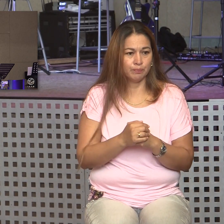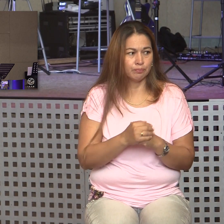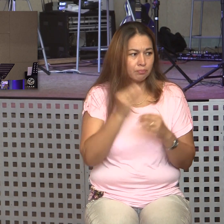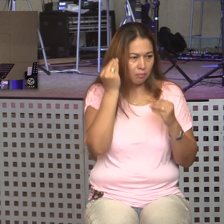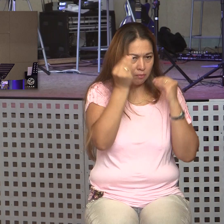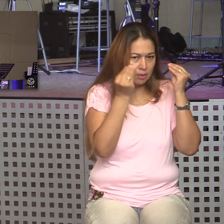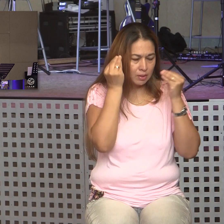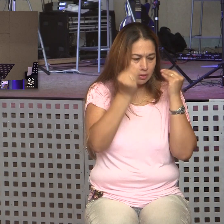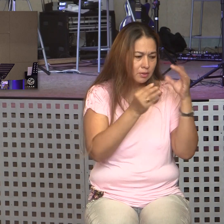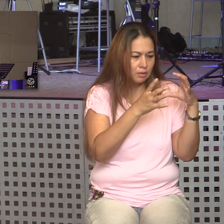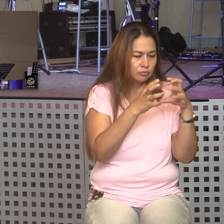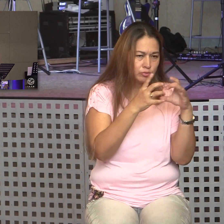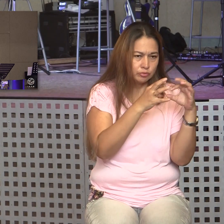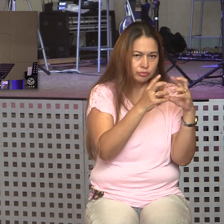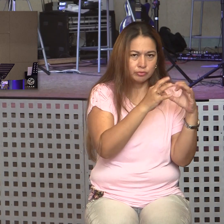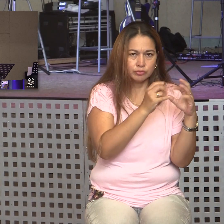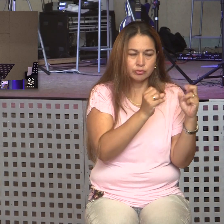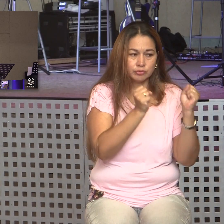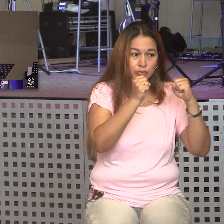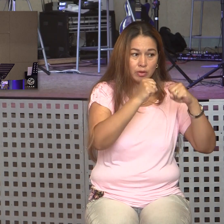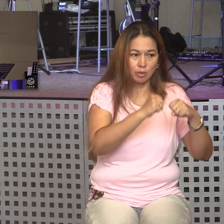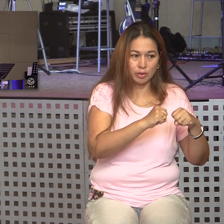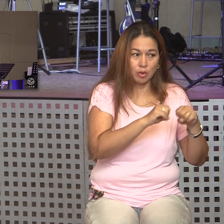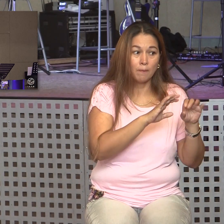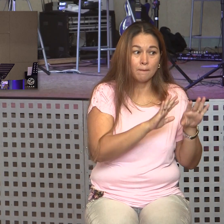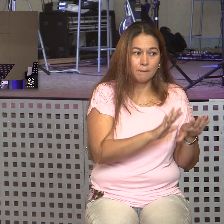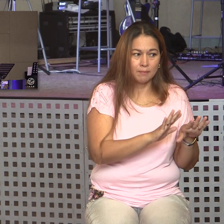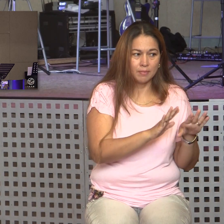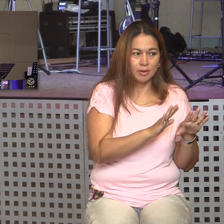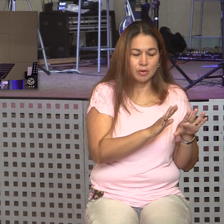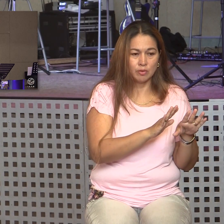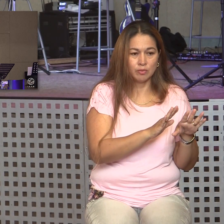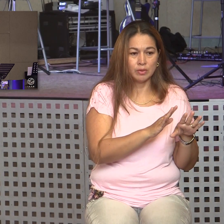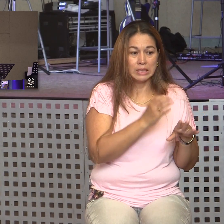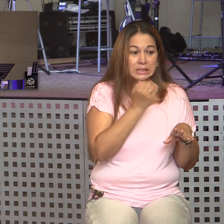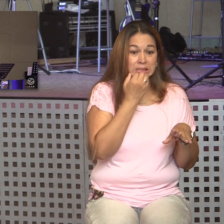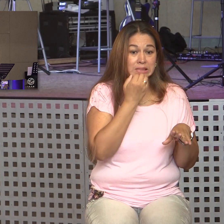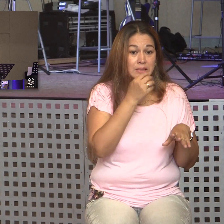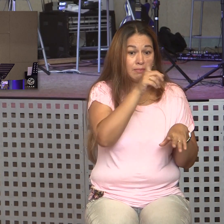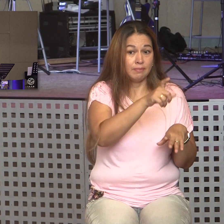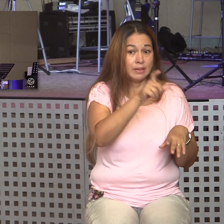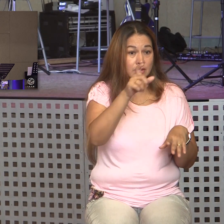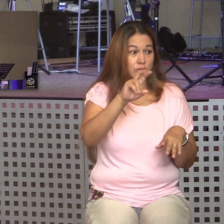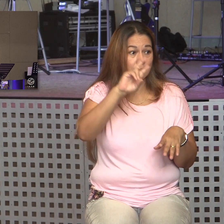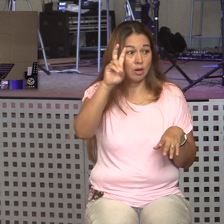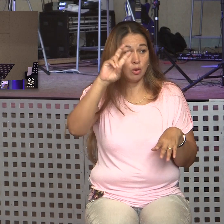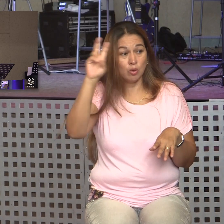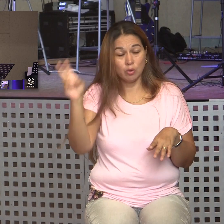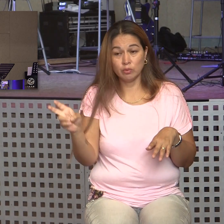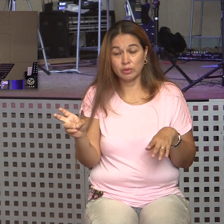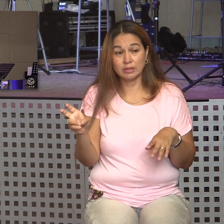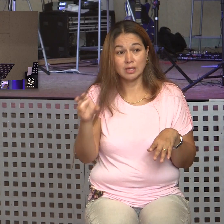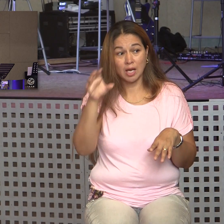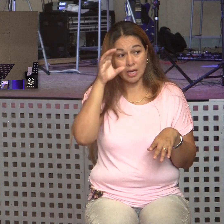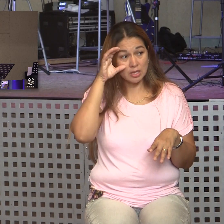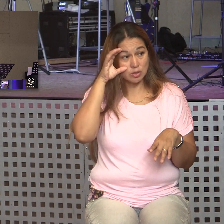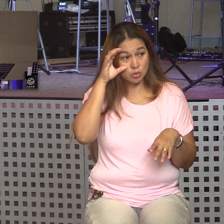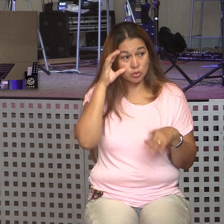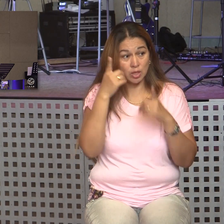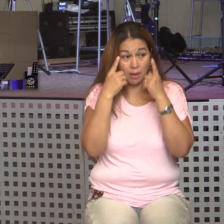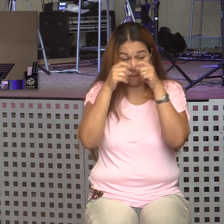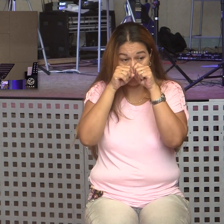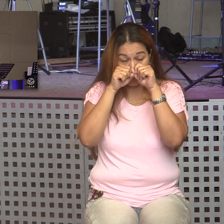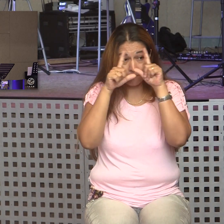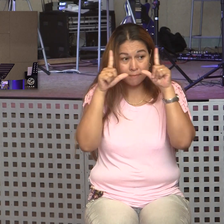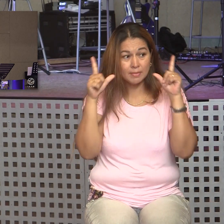razonamiento totalmente lógico. Pero para que no se divulgue más entre el pueblo, amenacémosles